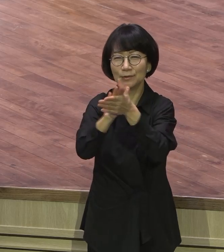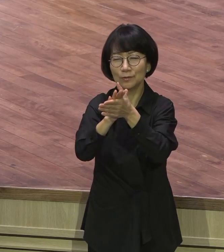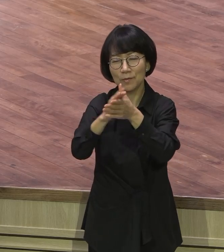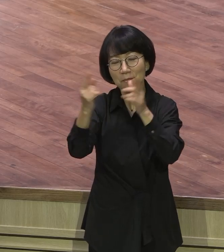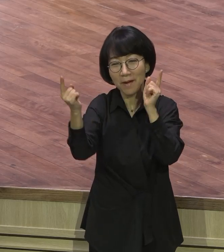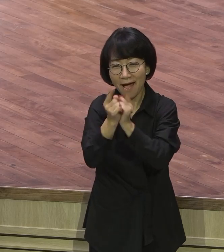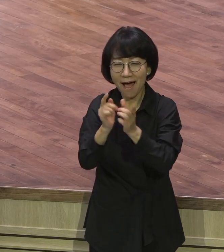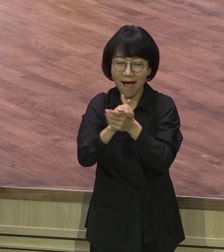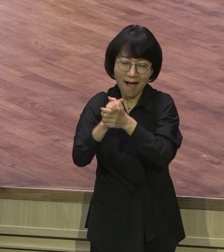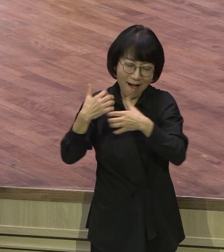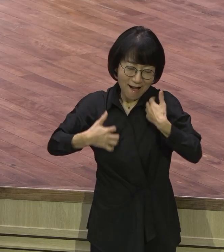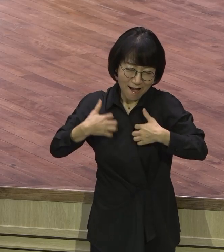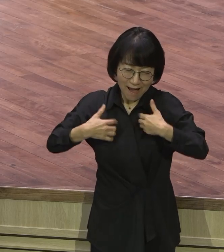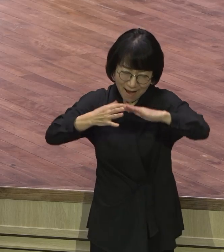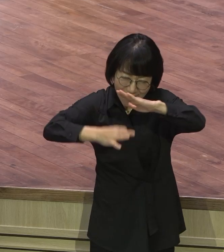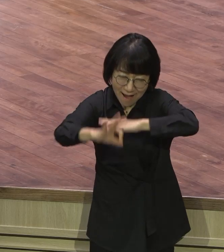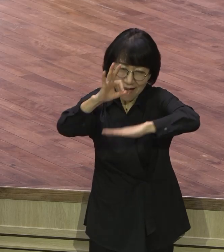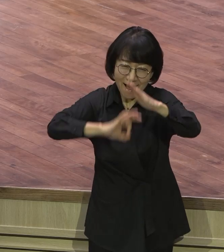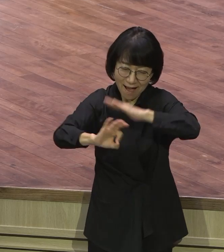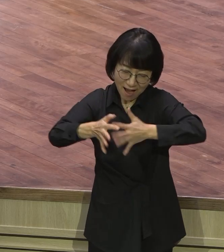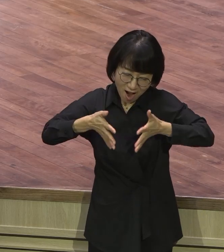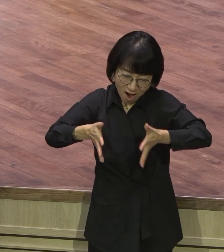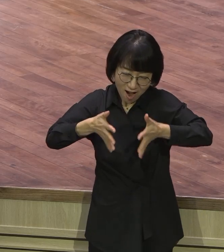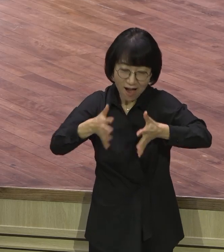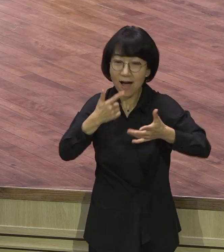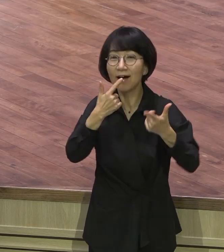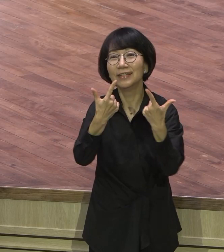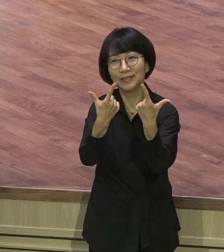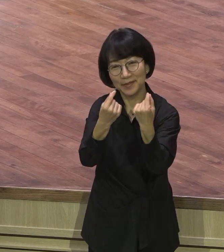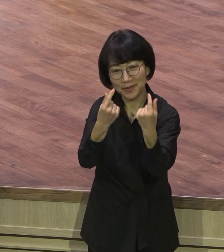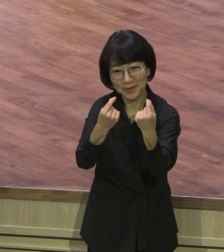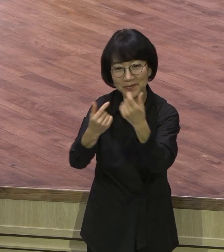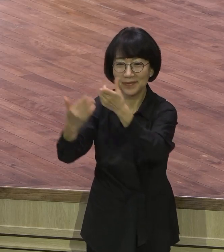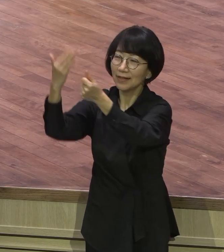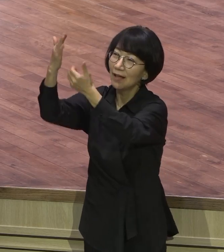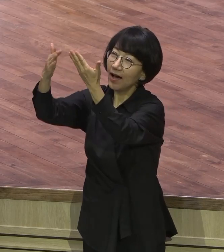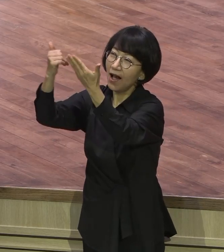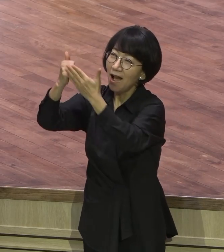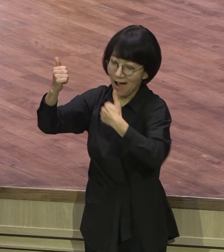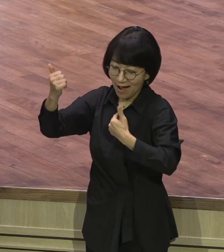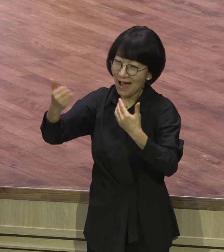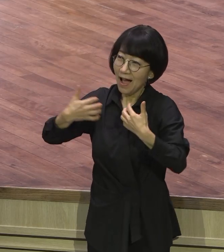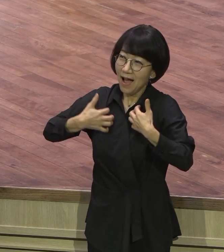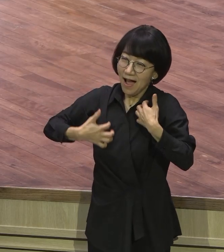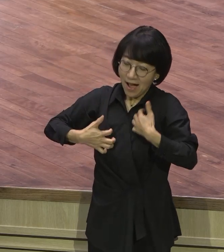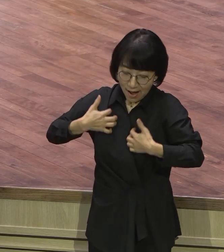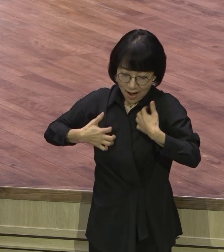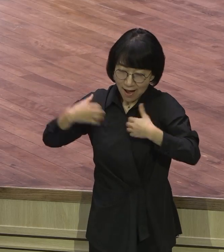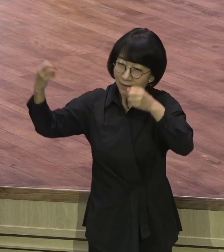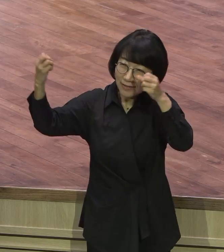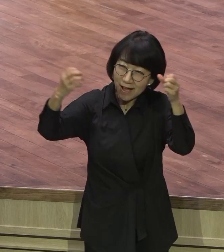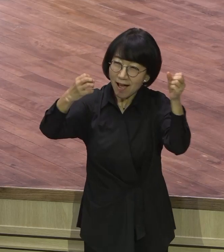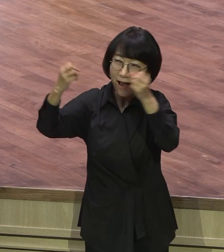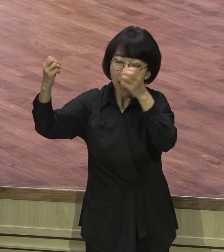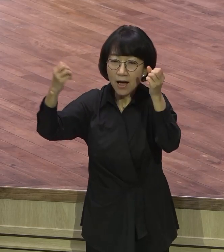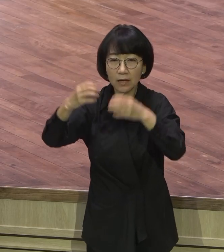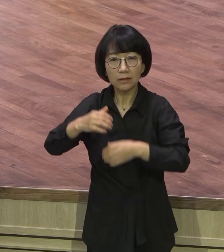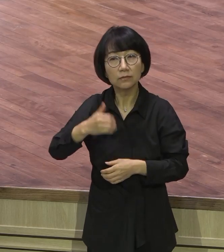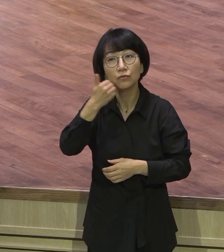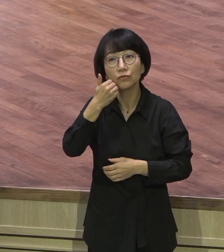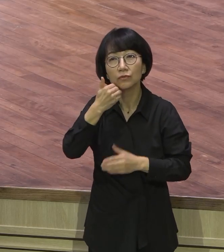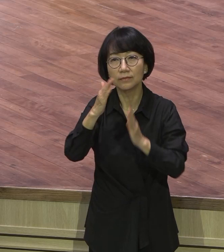나누는 것처럼 하나님과 다정한 친밀한 대화를 하는 이 관계. 모세